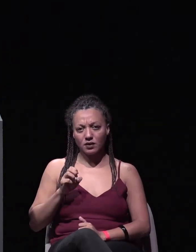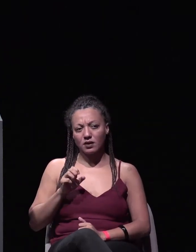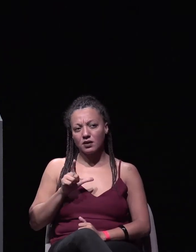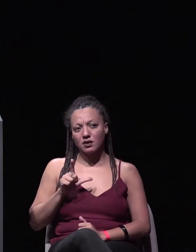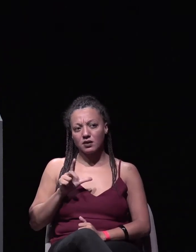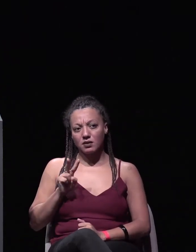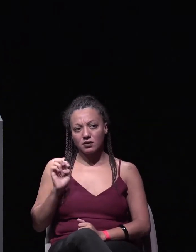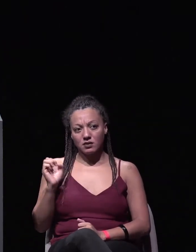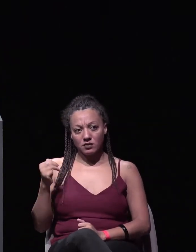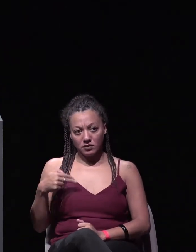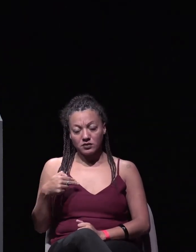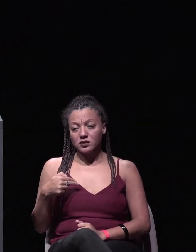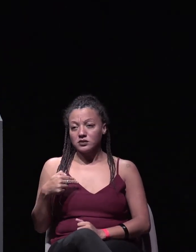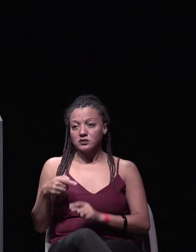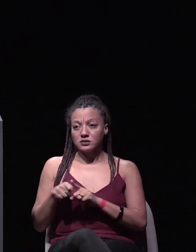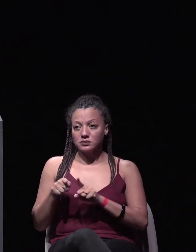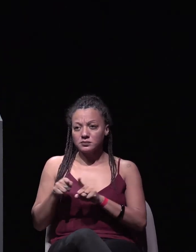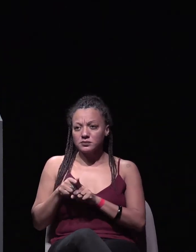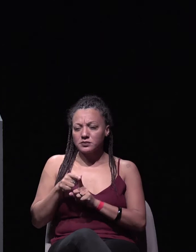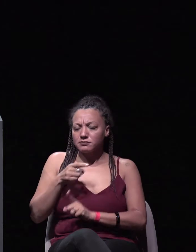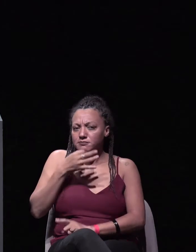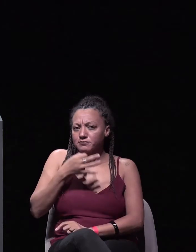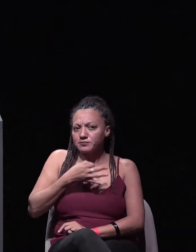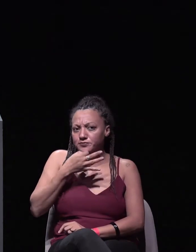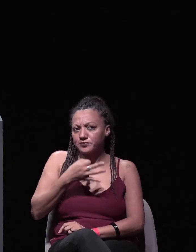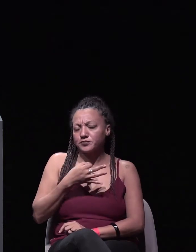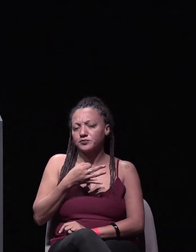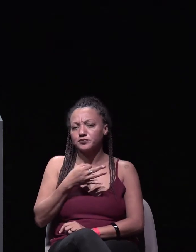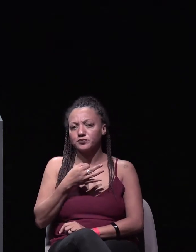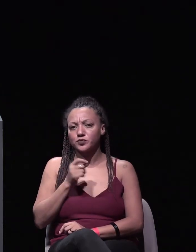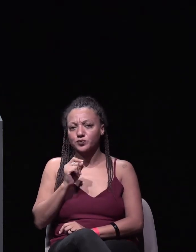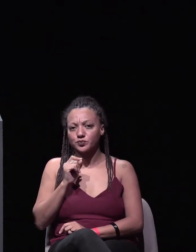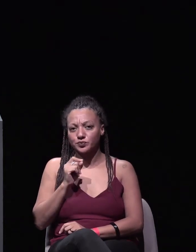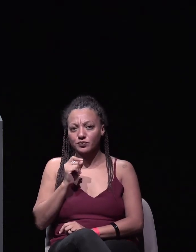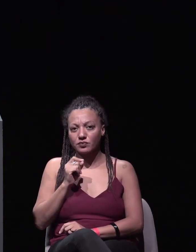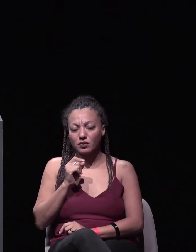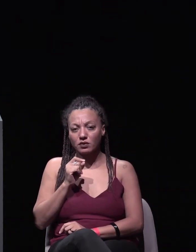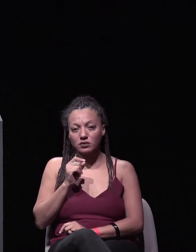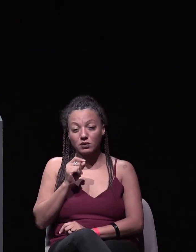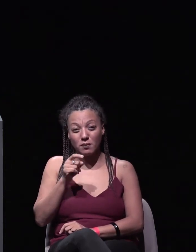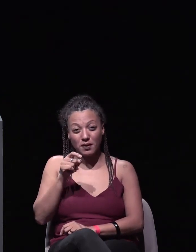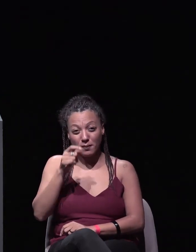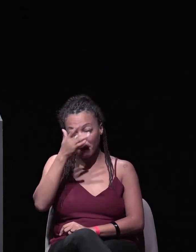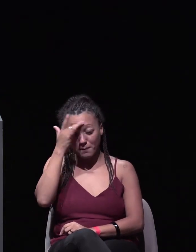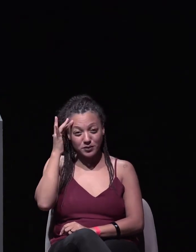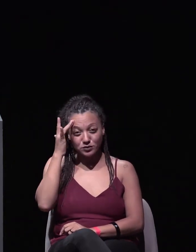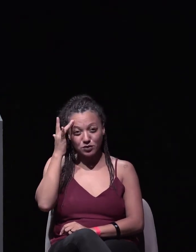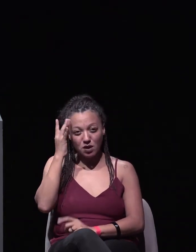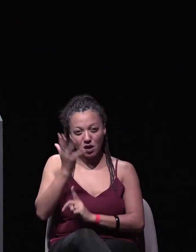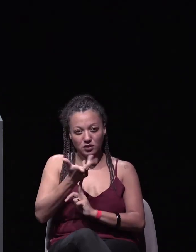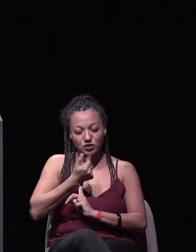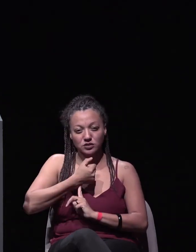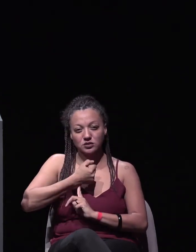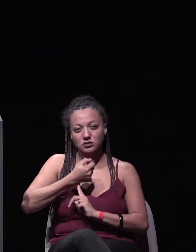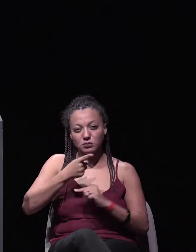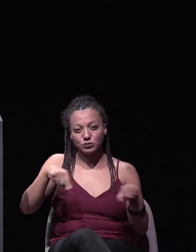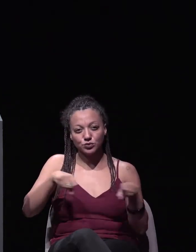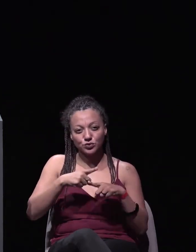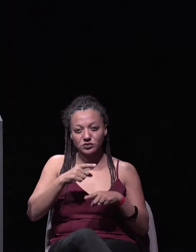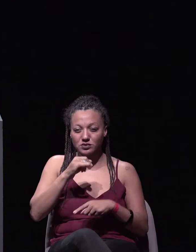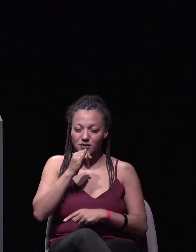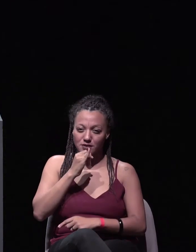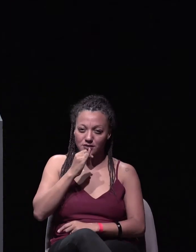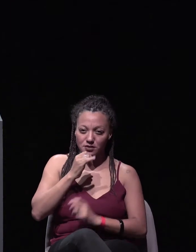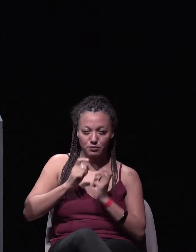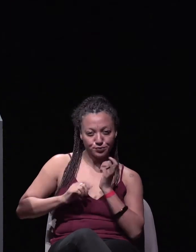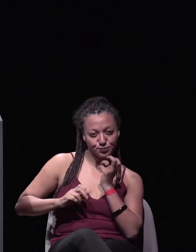ele vai falar também como ele admira quem está trabalhando com música nesse momento, né? Os músicos de jazz, por